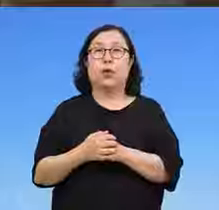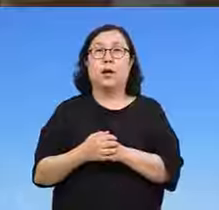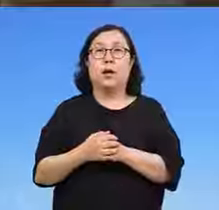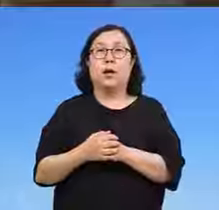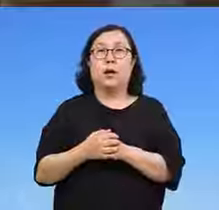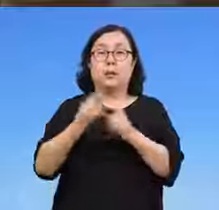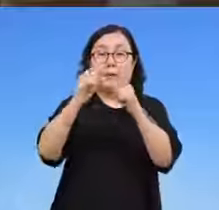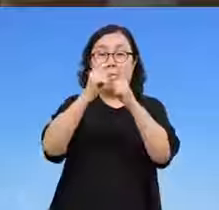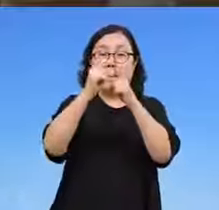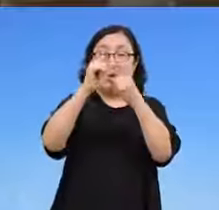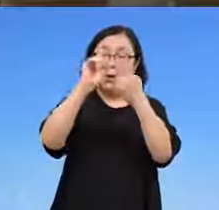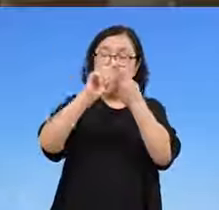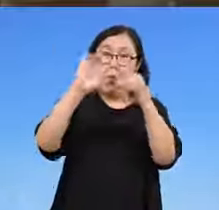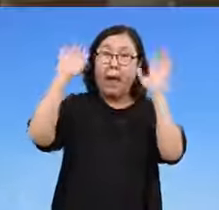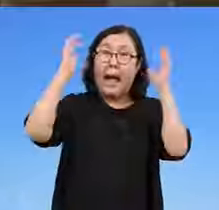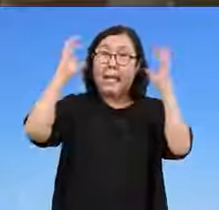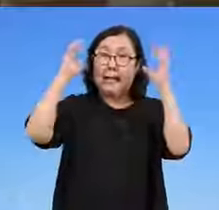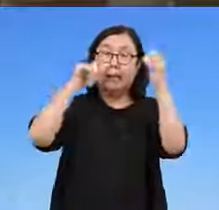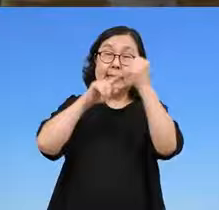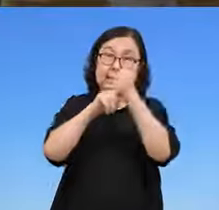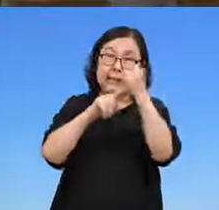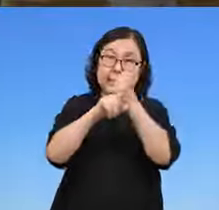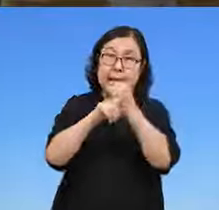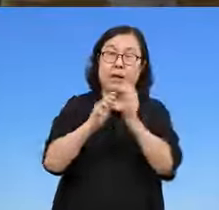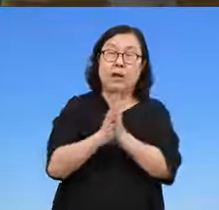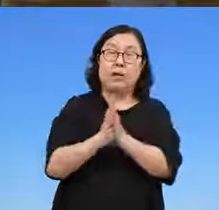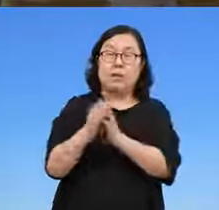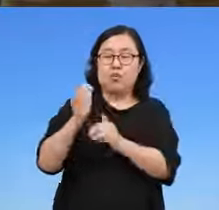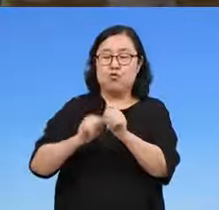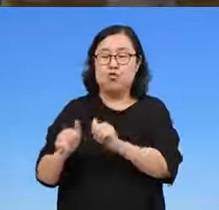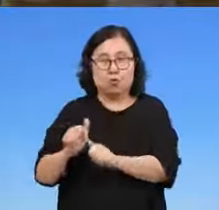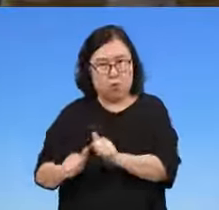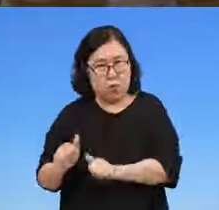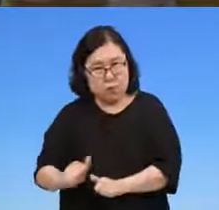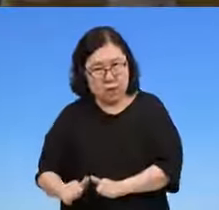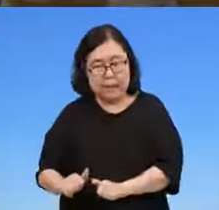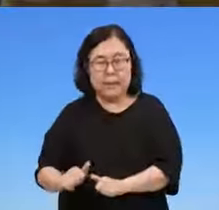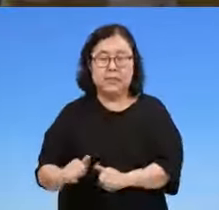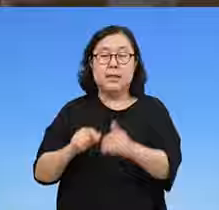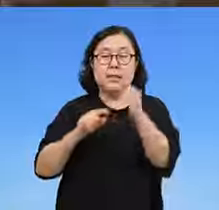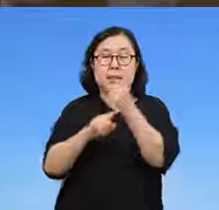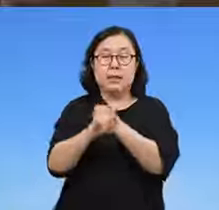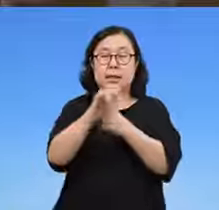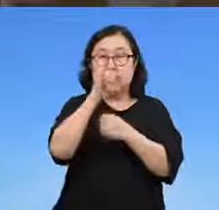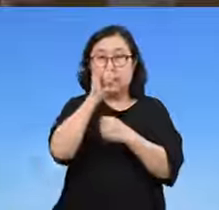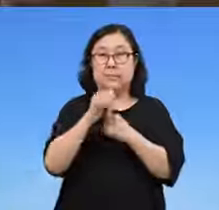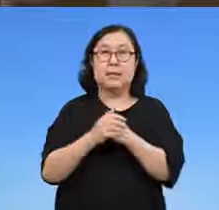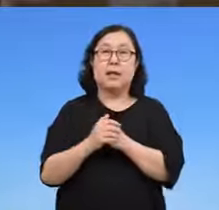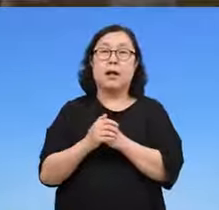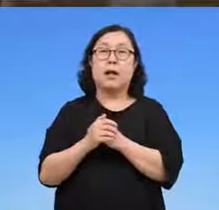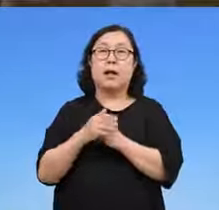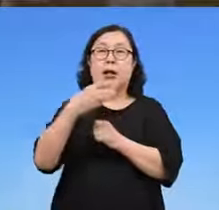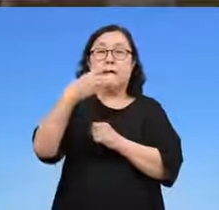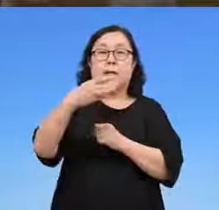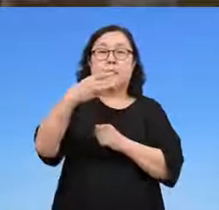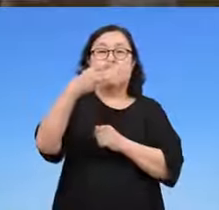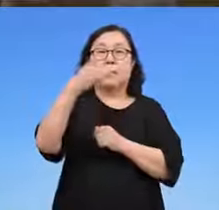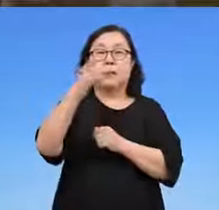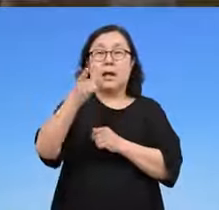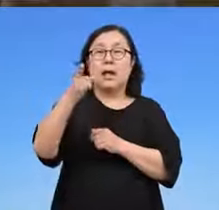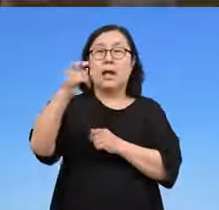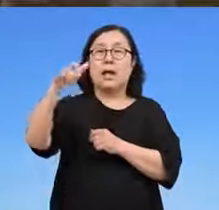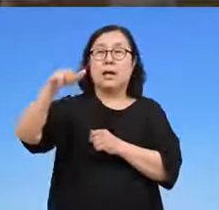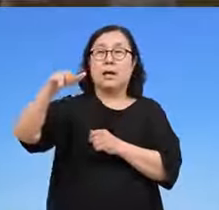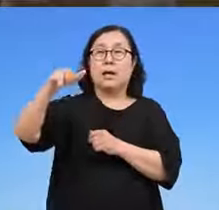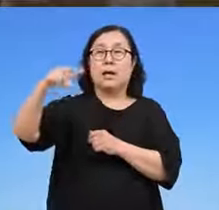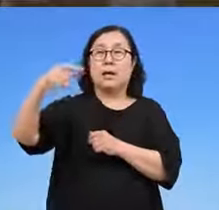이런 뜻을 가지고 있고요, 또 그런가 하면 집합적으로 후대, 후손들 이런 뜻을 가지고 있고요, 그런가 하면은 이